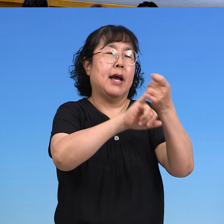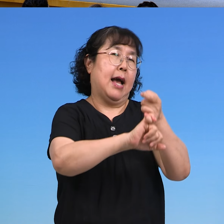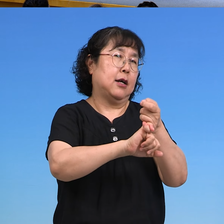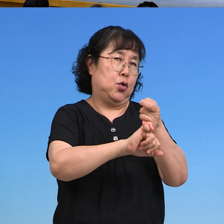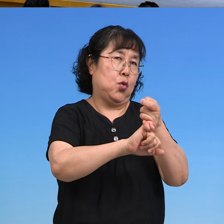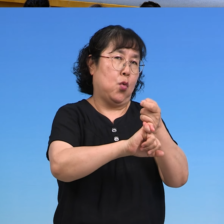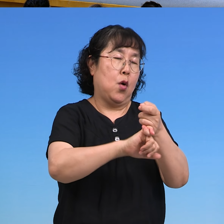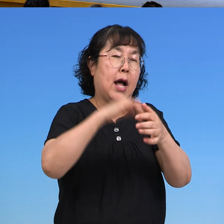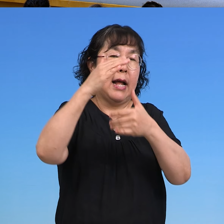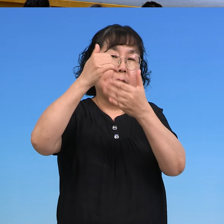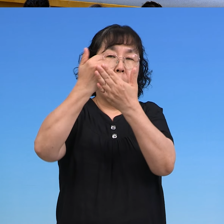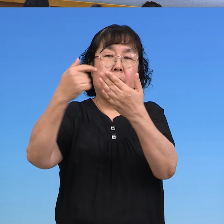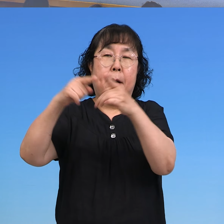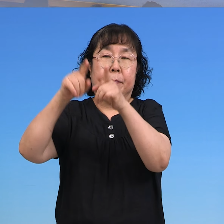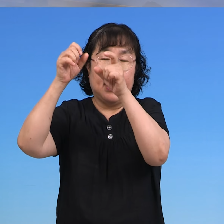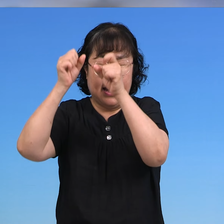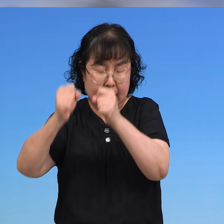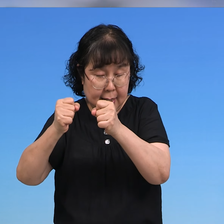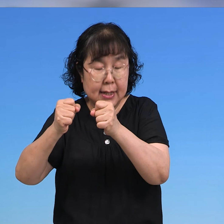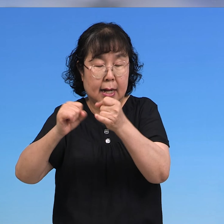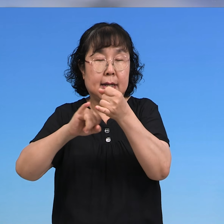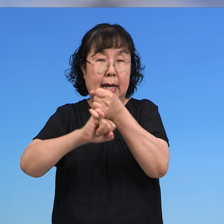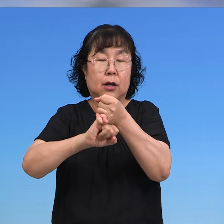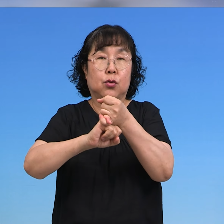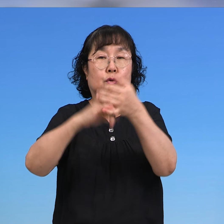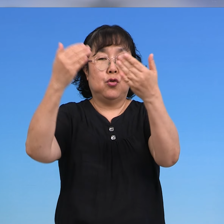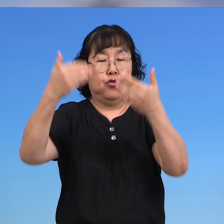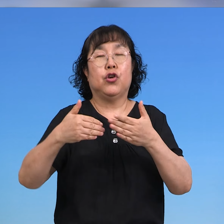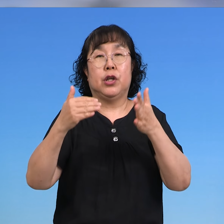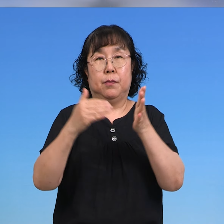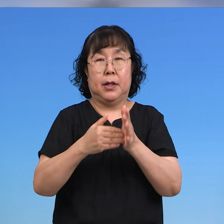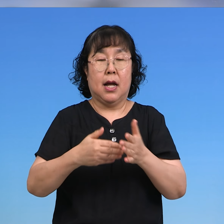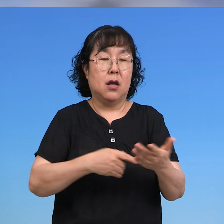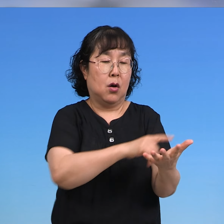임재의 약속이에요. 여러분 혼자 내버려 두지 않습니다.